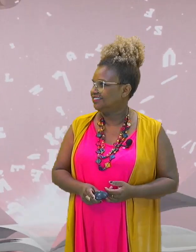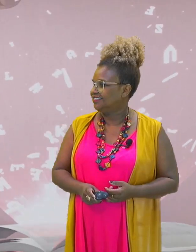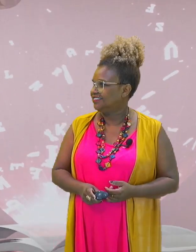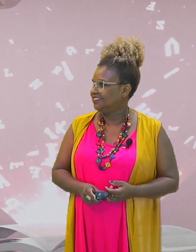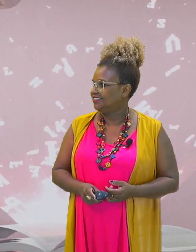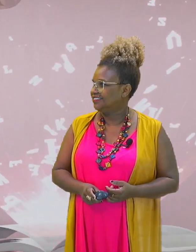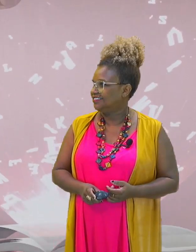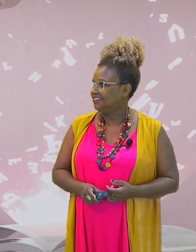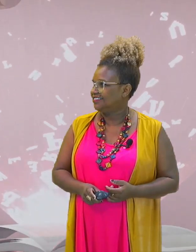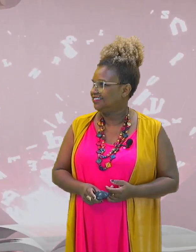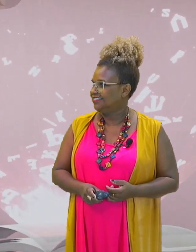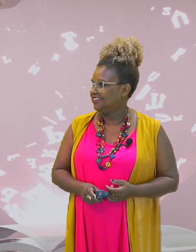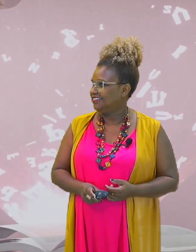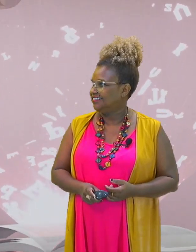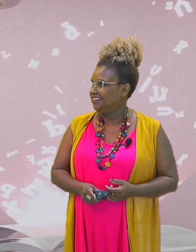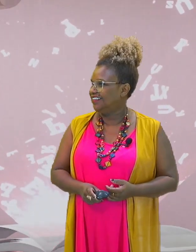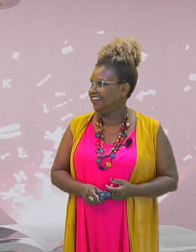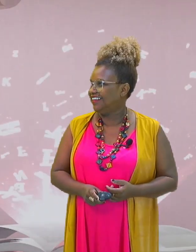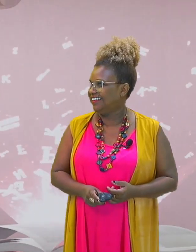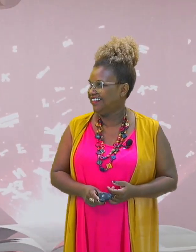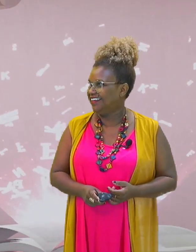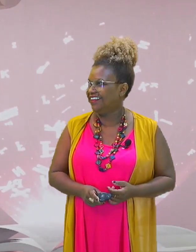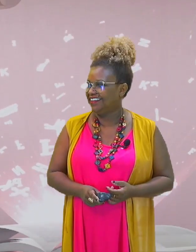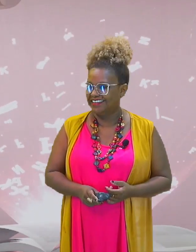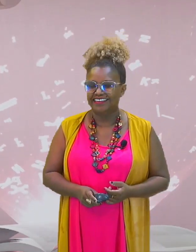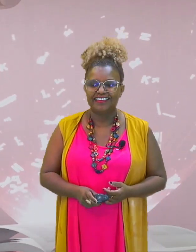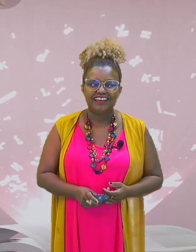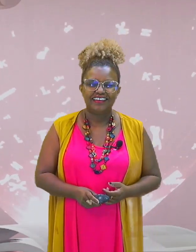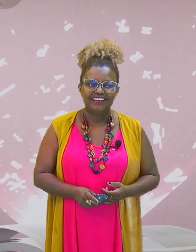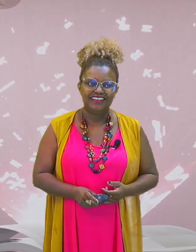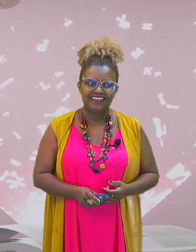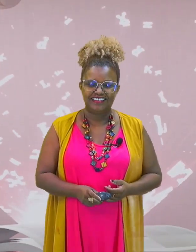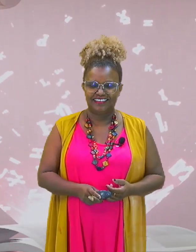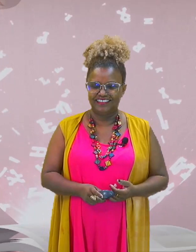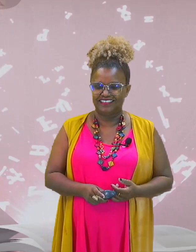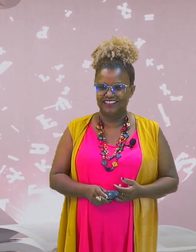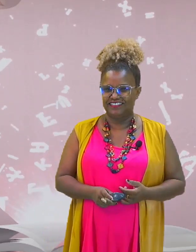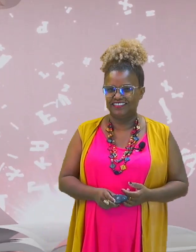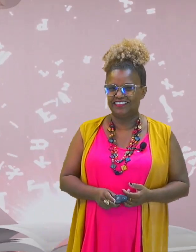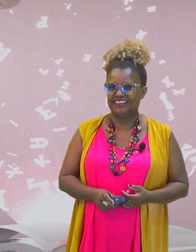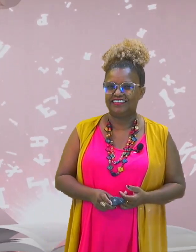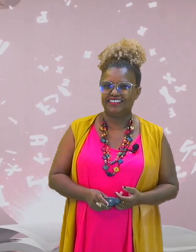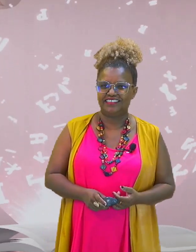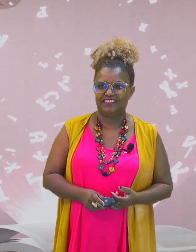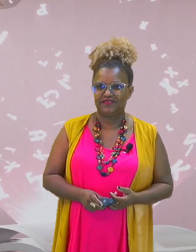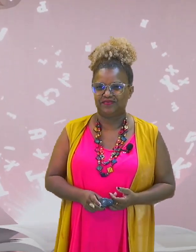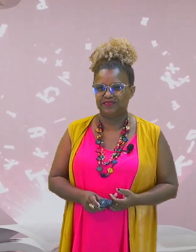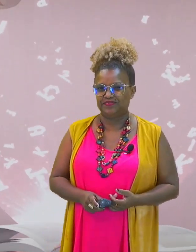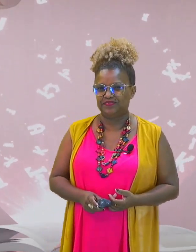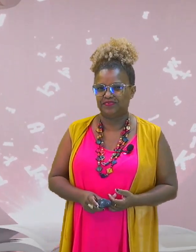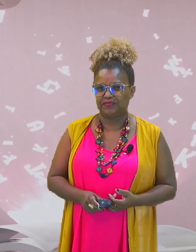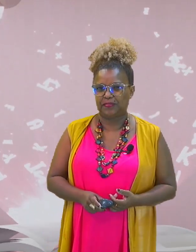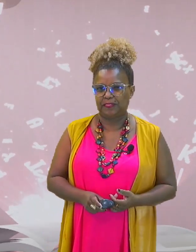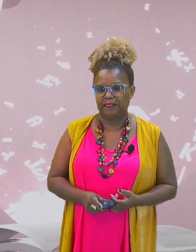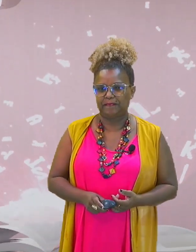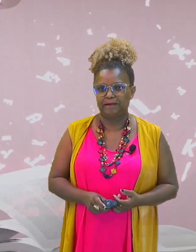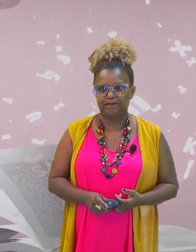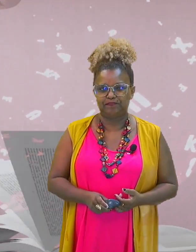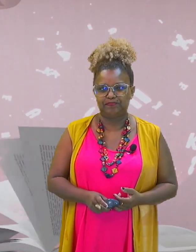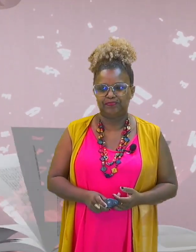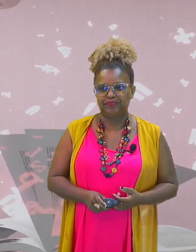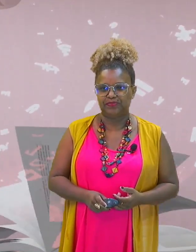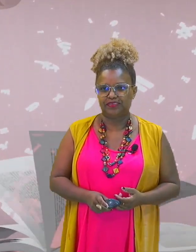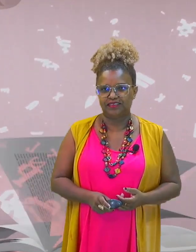fazia assim até tremer de medo tenho que depois eu vou contar tá bom aí Eu acho que esse é bem conhecido o pessoal aí que é tudo do meu tempo